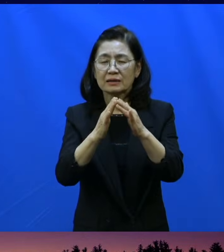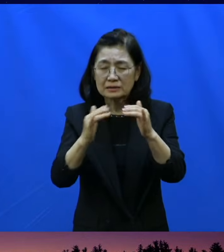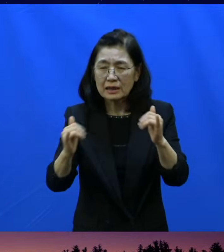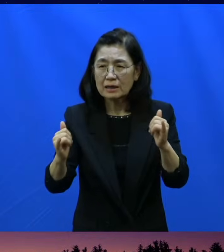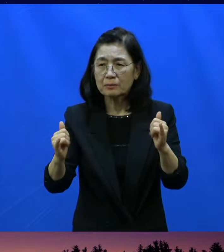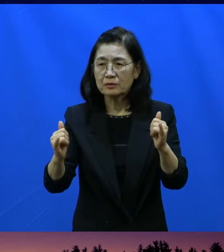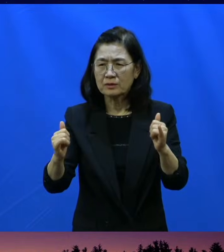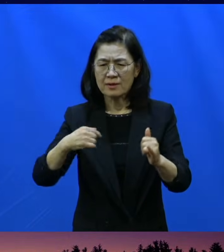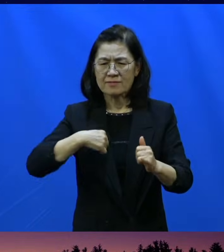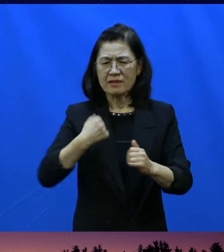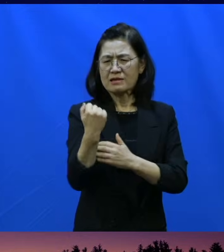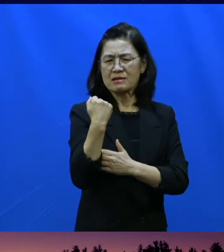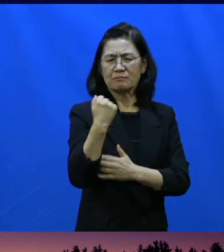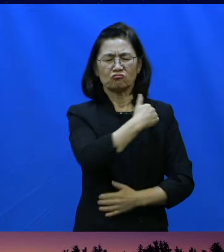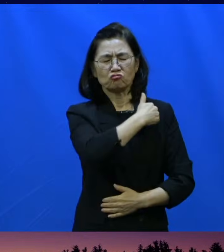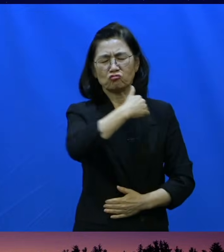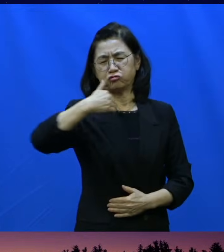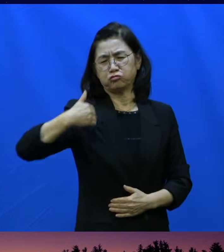자신만으로 충분하다고 여기는데.